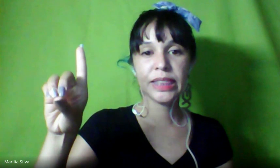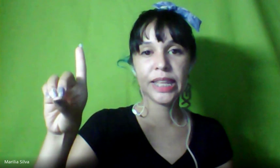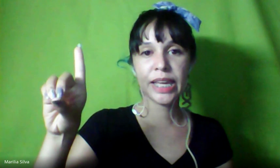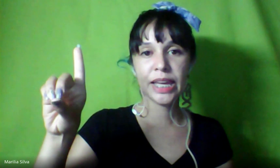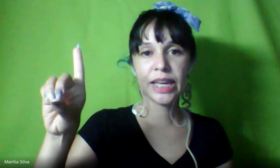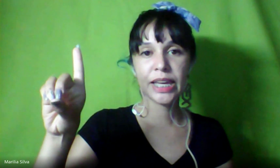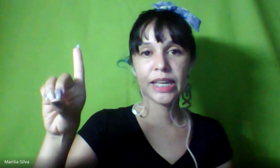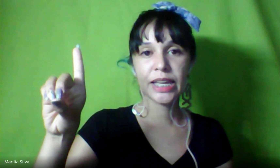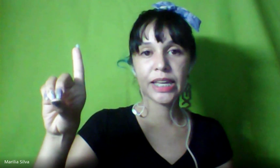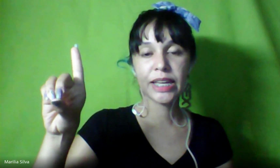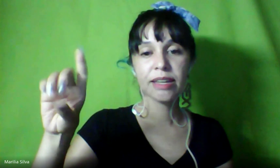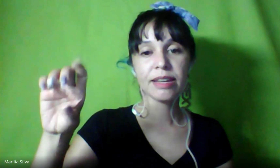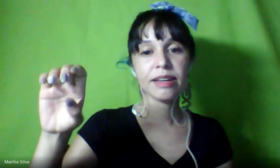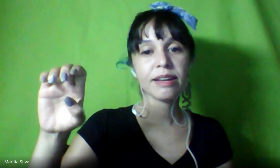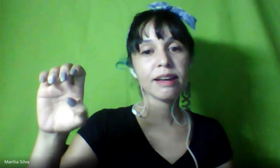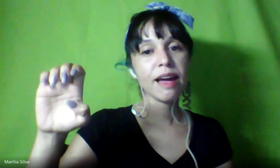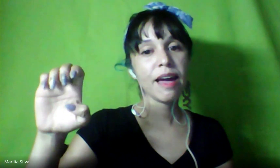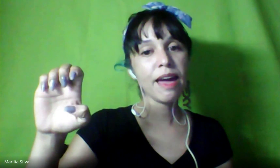D,